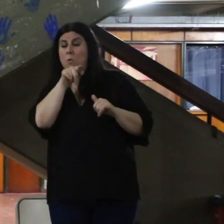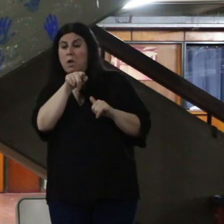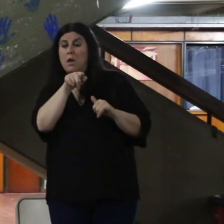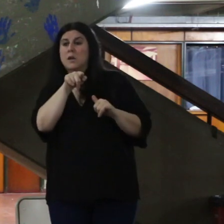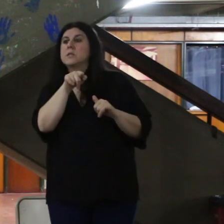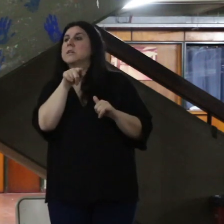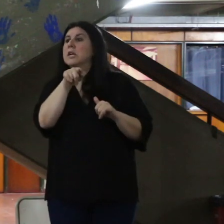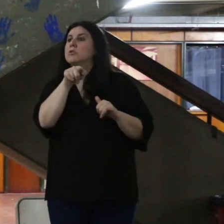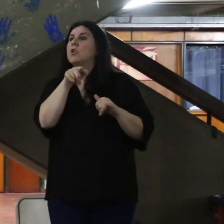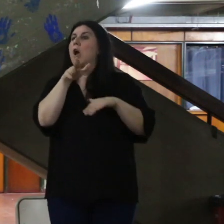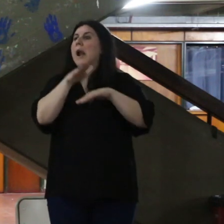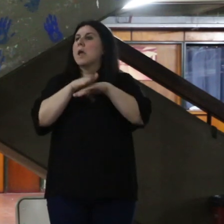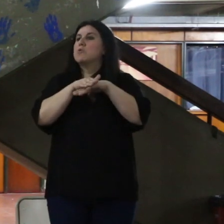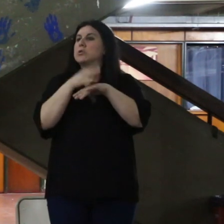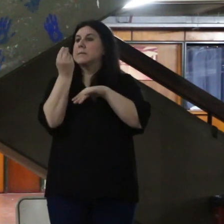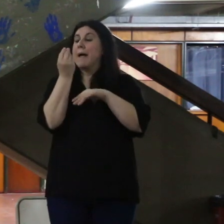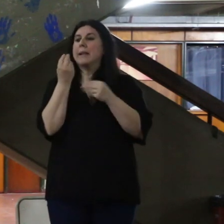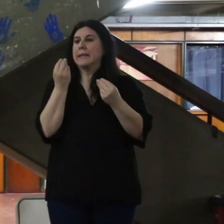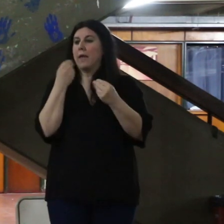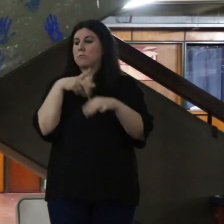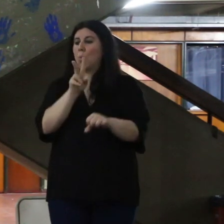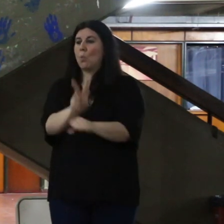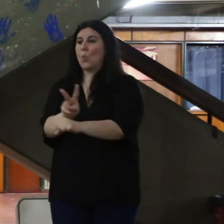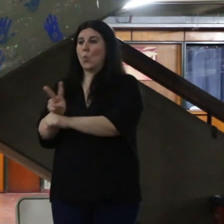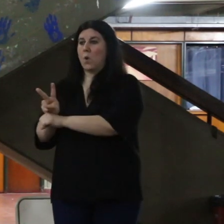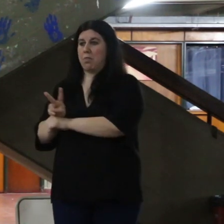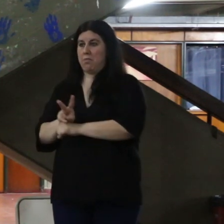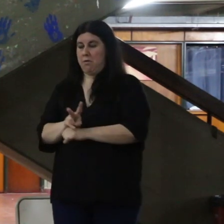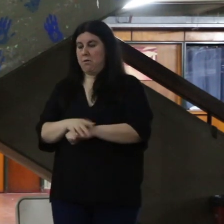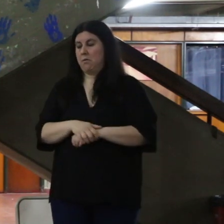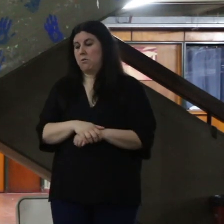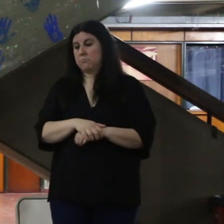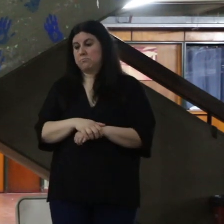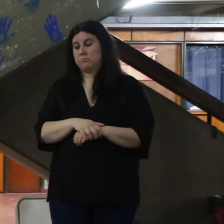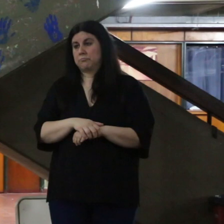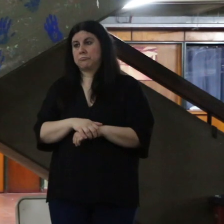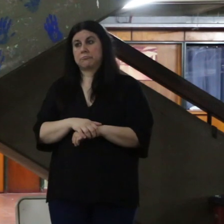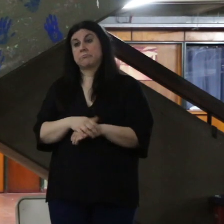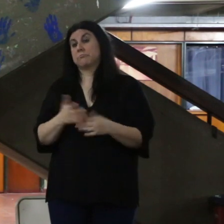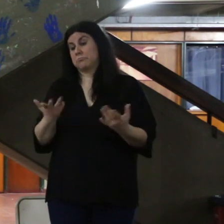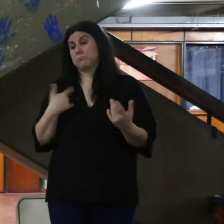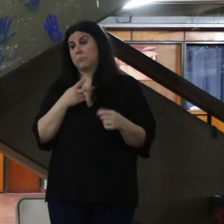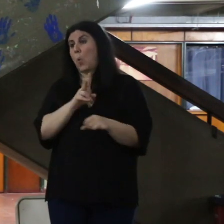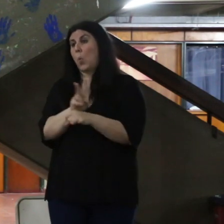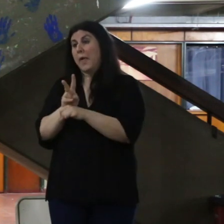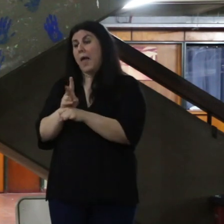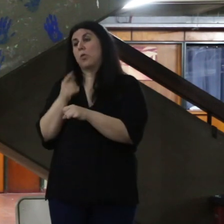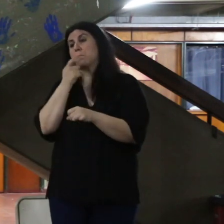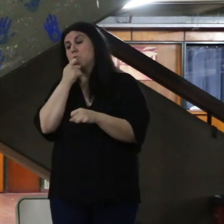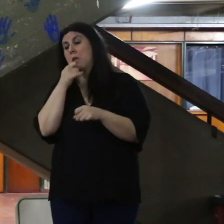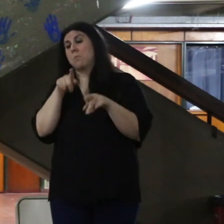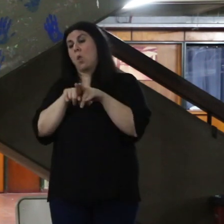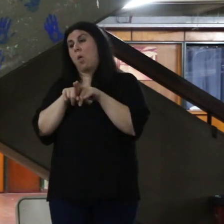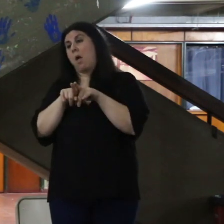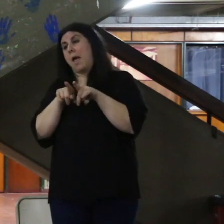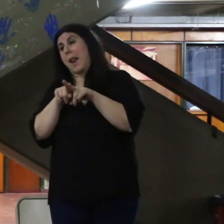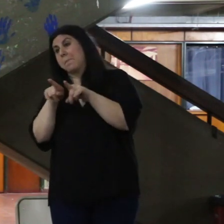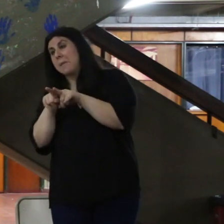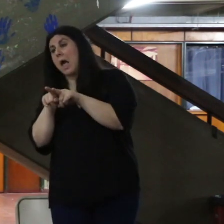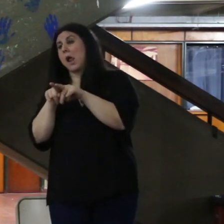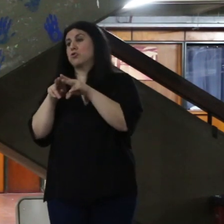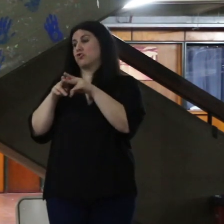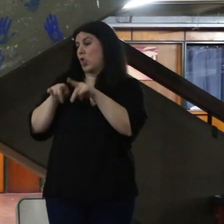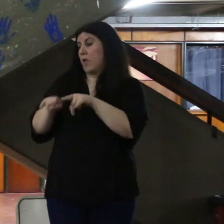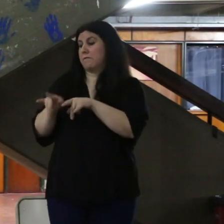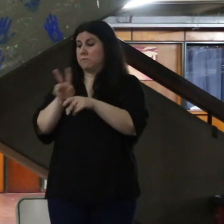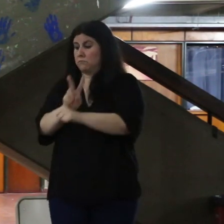estuvo a cargo de tareas de cuidado, ¿sí?, de tareas de cuidado de hermanos, ¿sí?, de